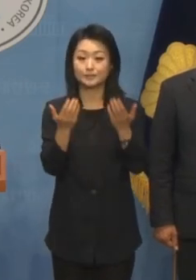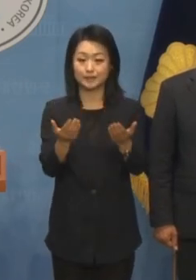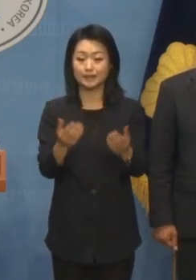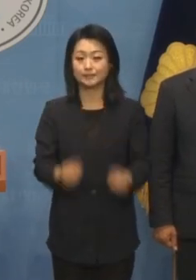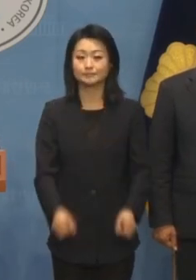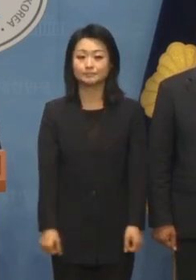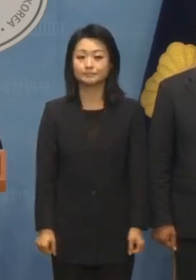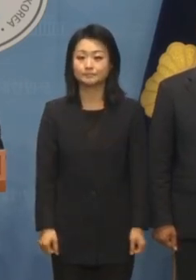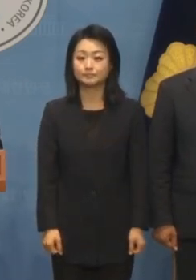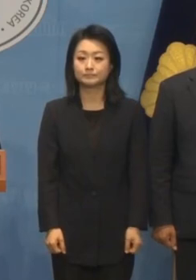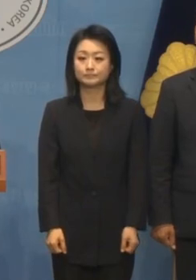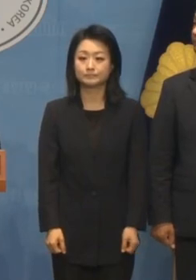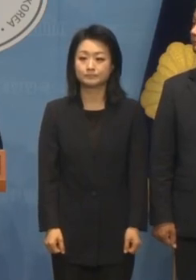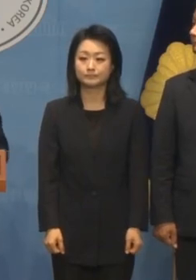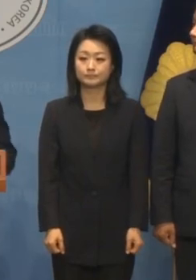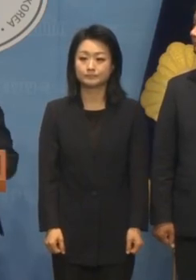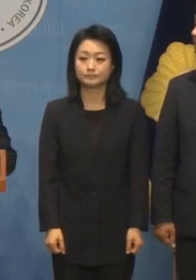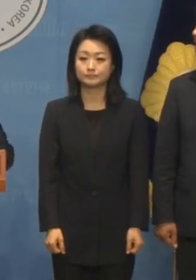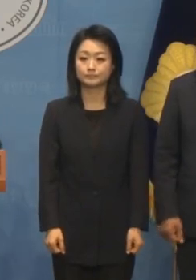낭독하겠습니다.